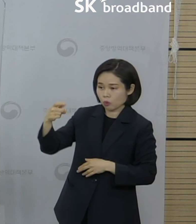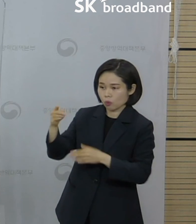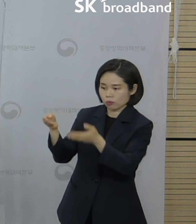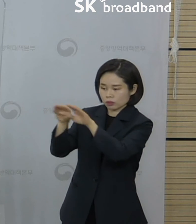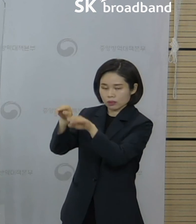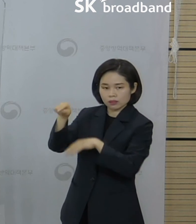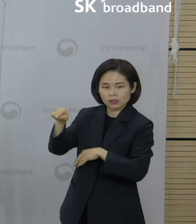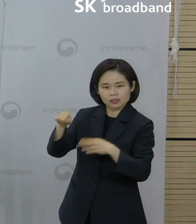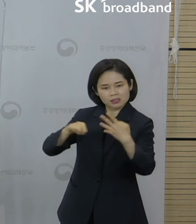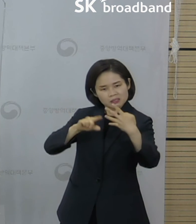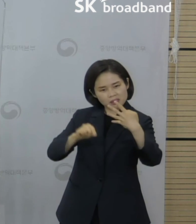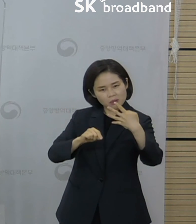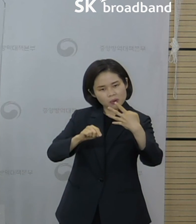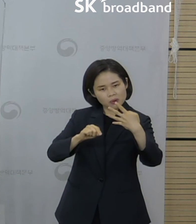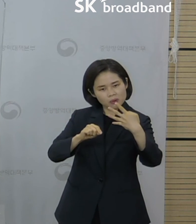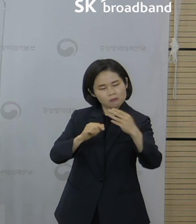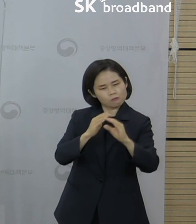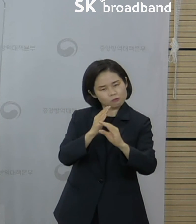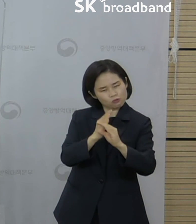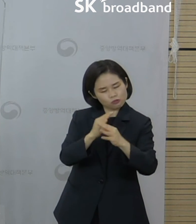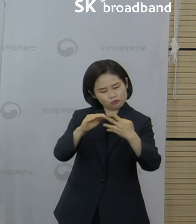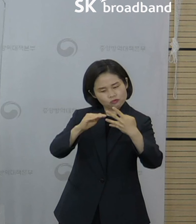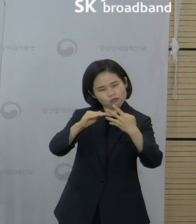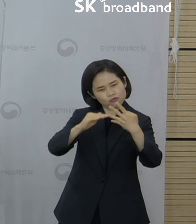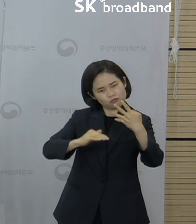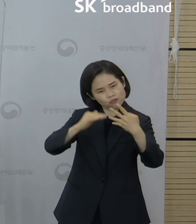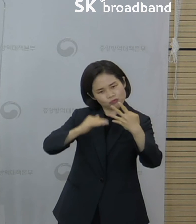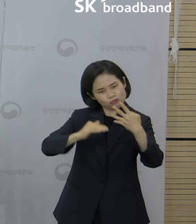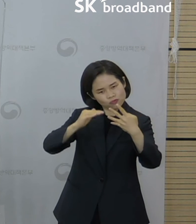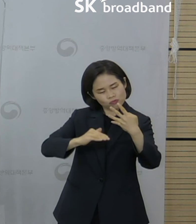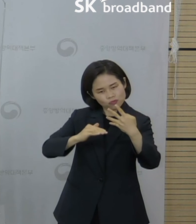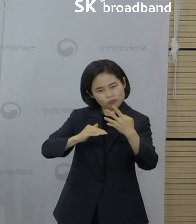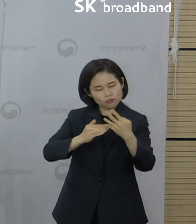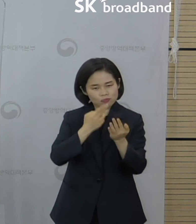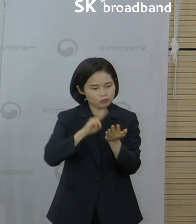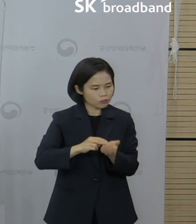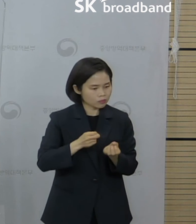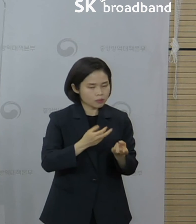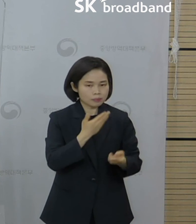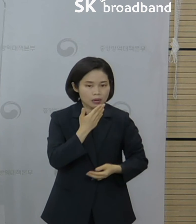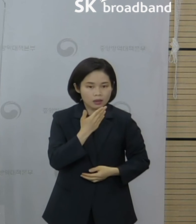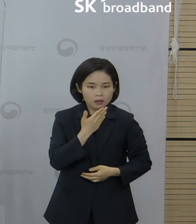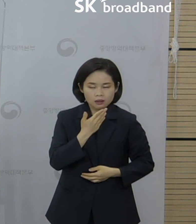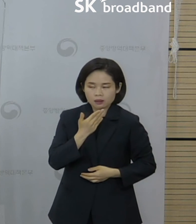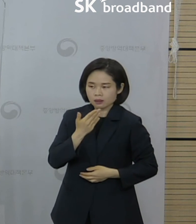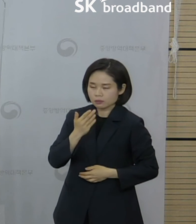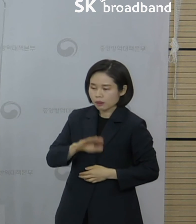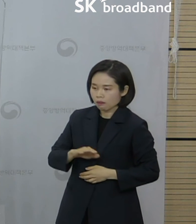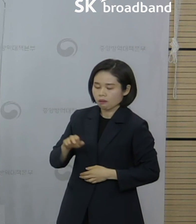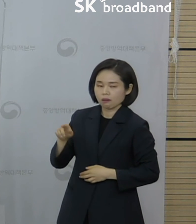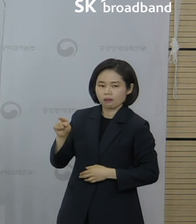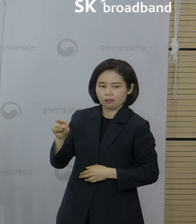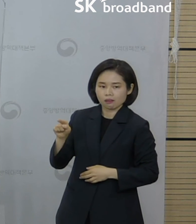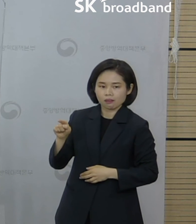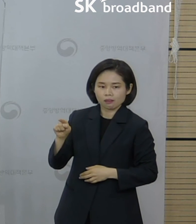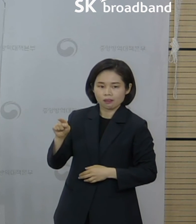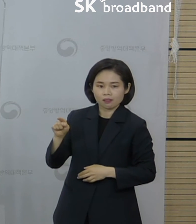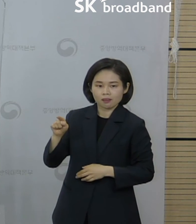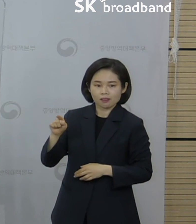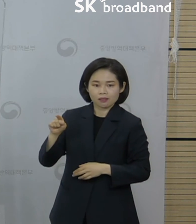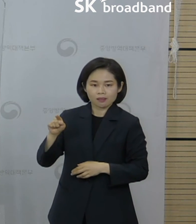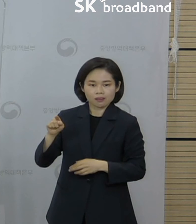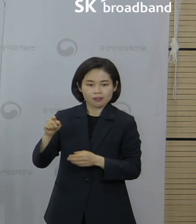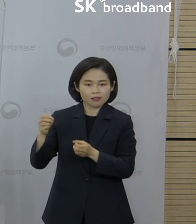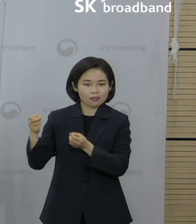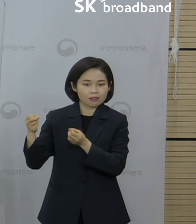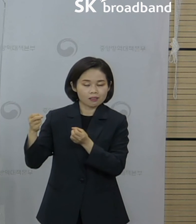4월 중순경에 우리나라에 도착할 것으로 통보해 왔으나 조달 계약, 조달 관련한 행정